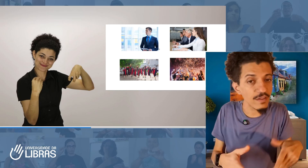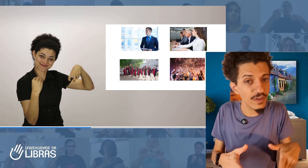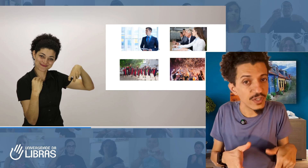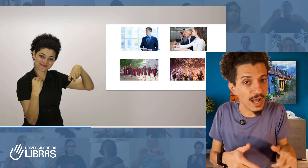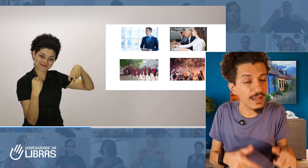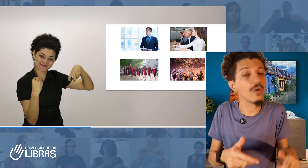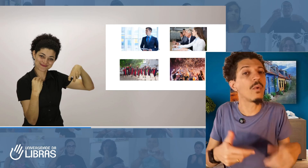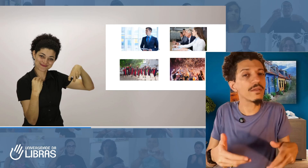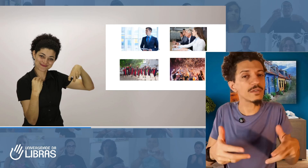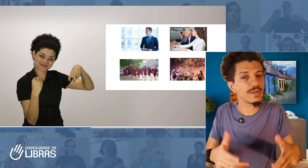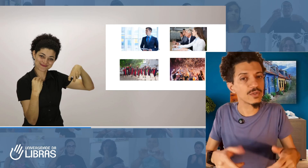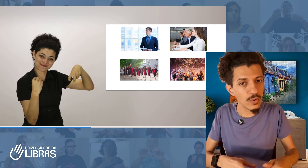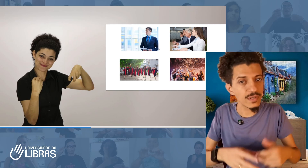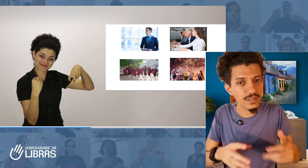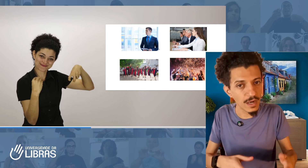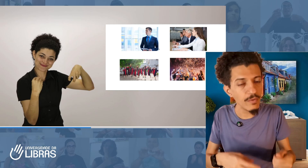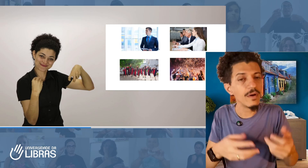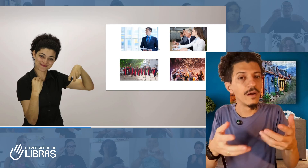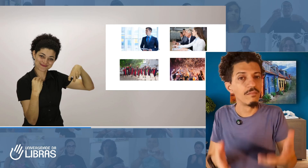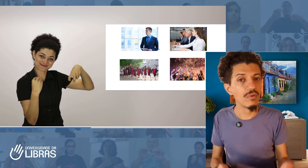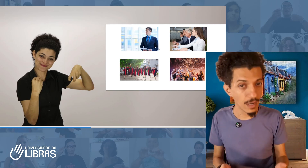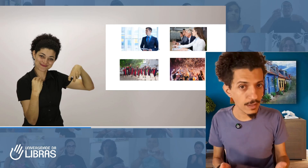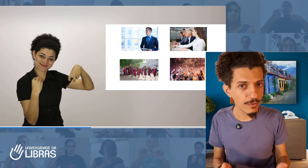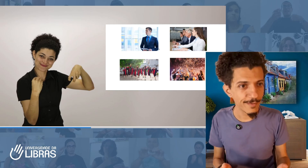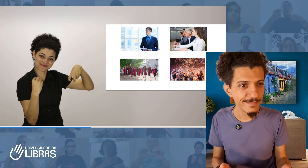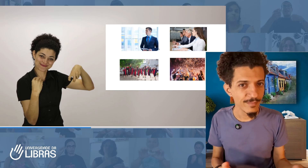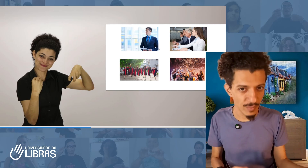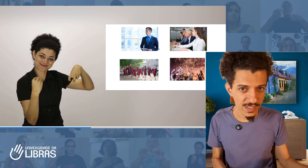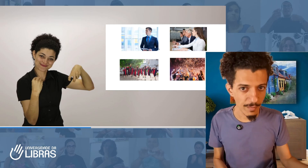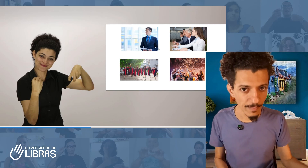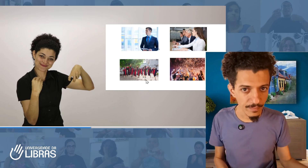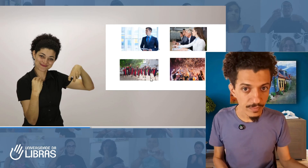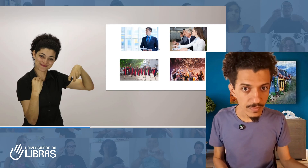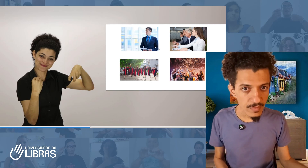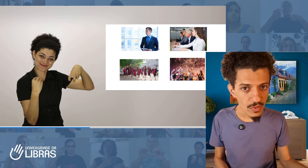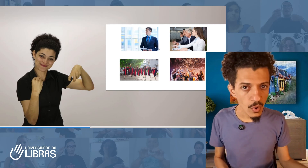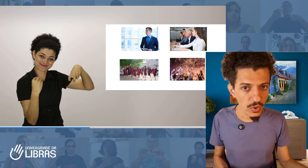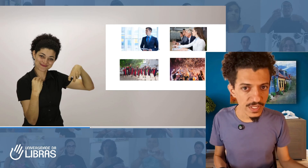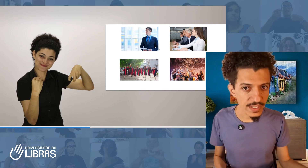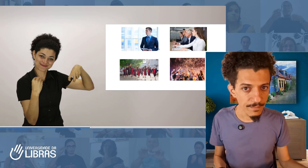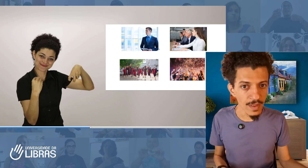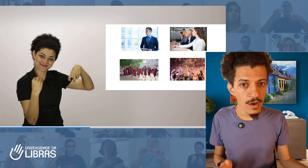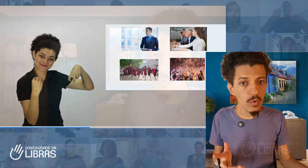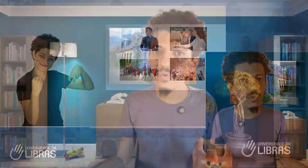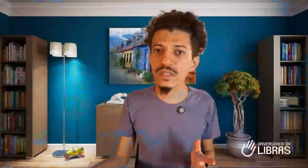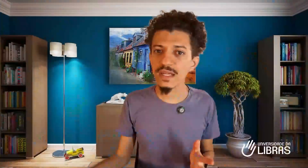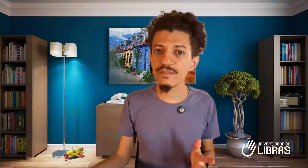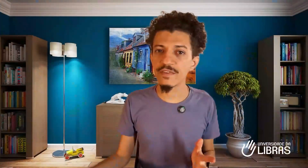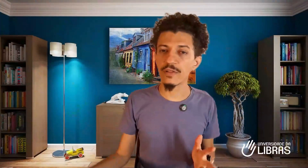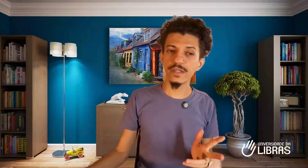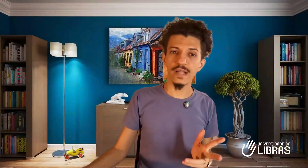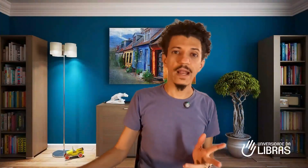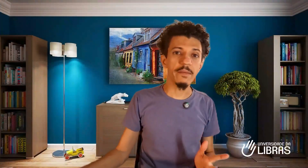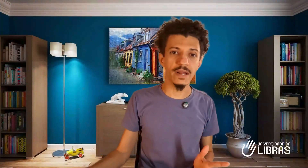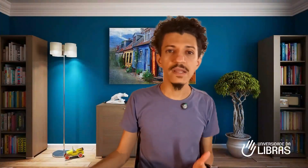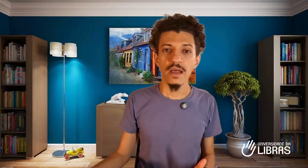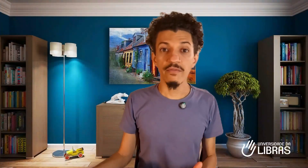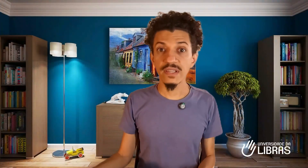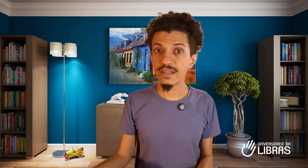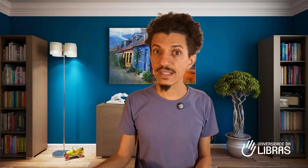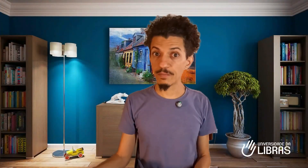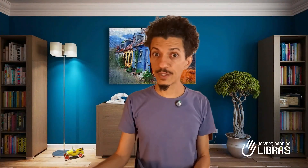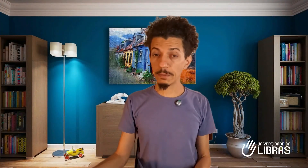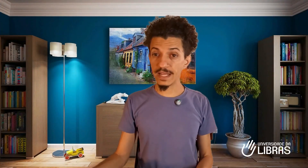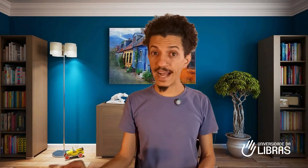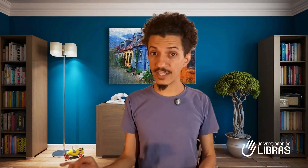A foto foi tirada enquanto as pessoas estão pulando. Percebeu? Ou seja, com os classificadores da Libras, você